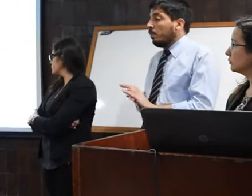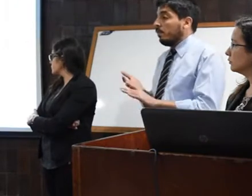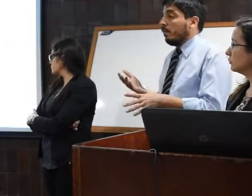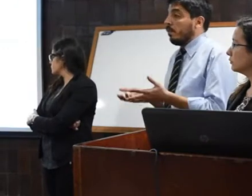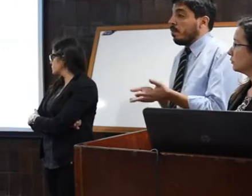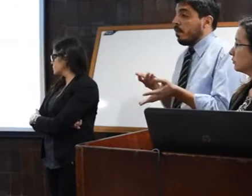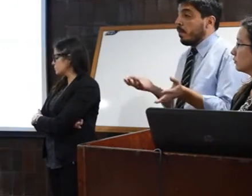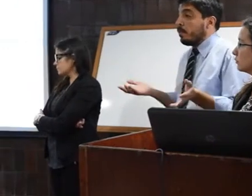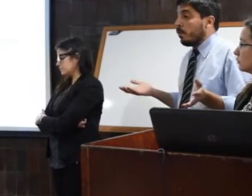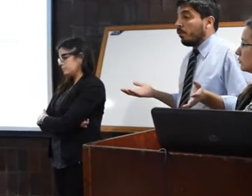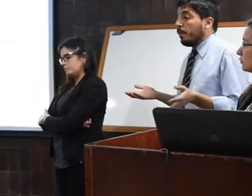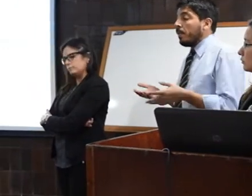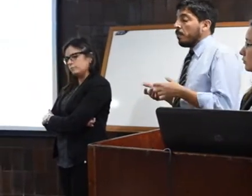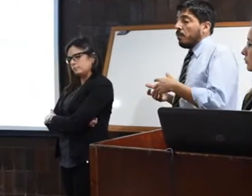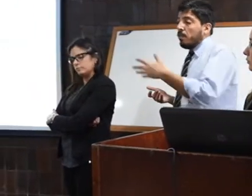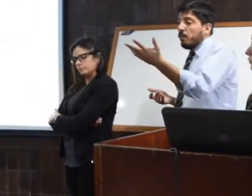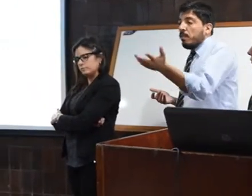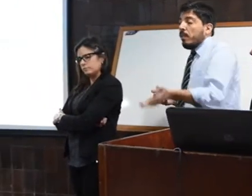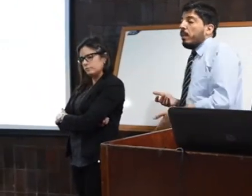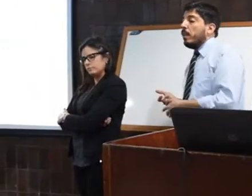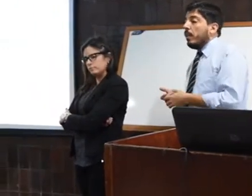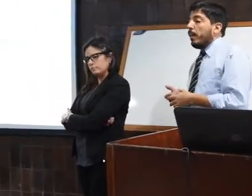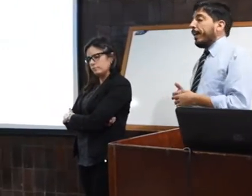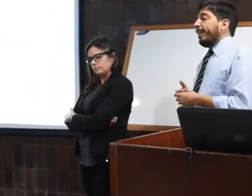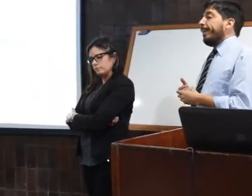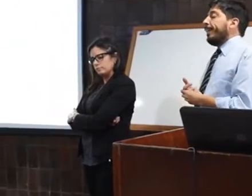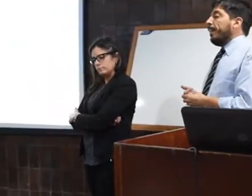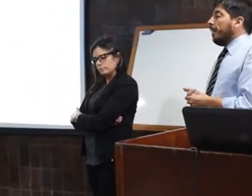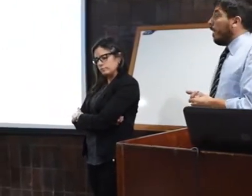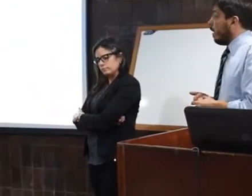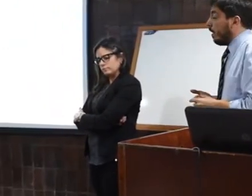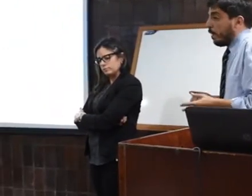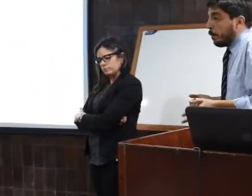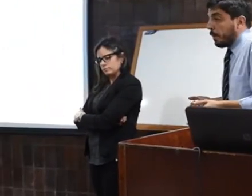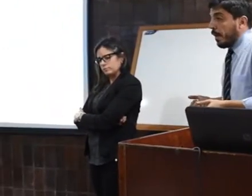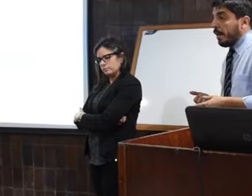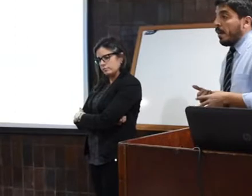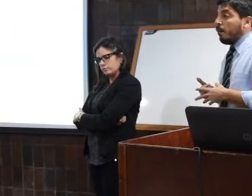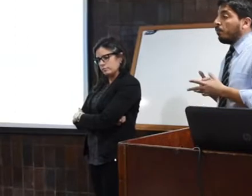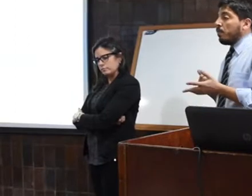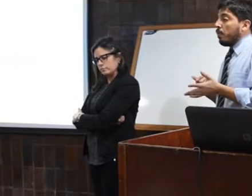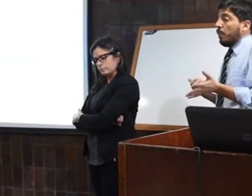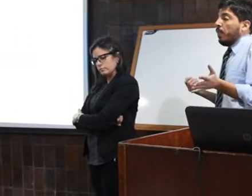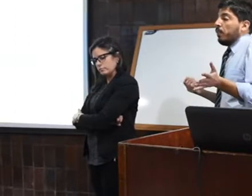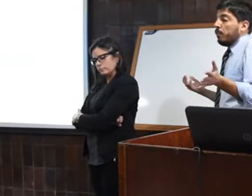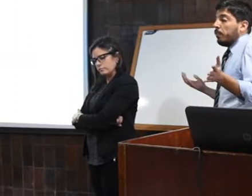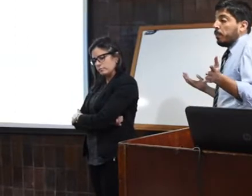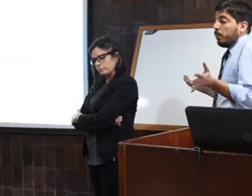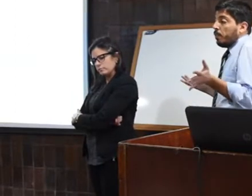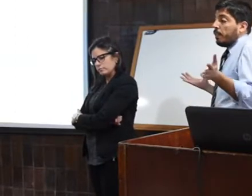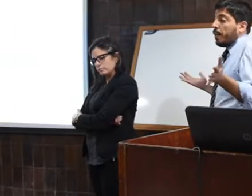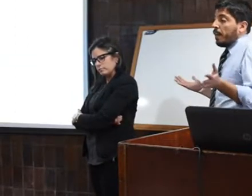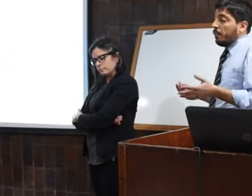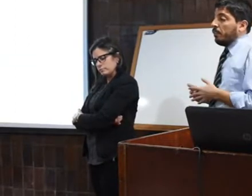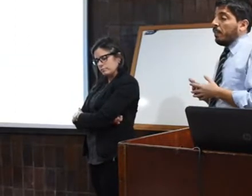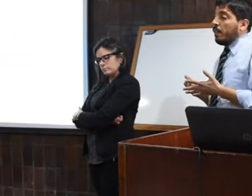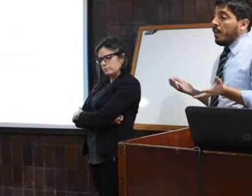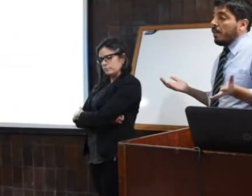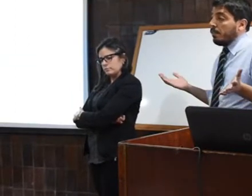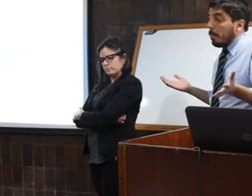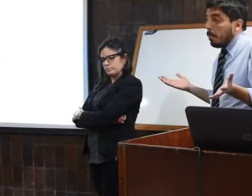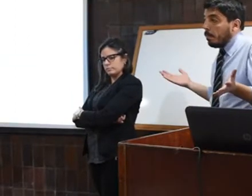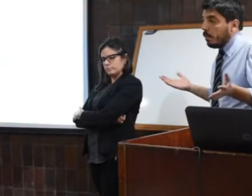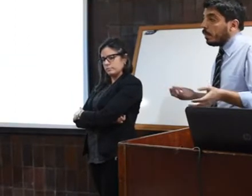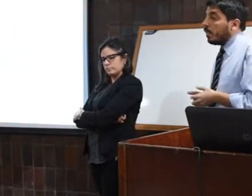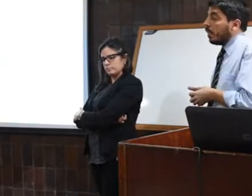indemnización nosotros le pedimos documentación la propiedad del auto no se note que durante la trae de la